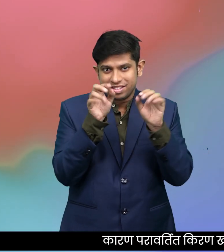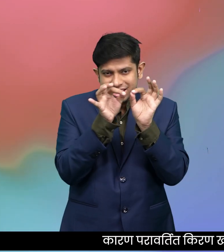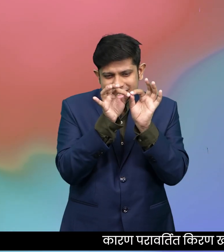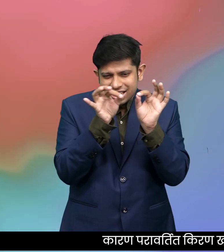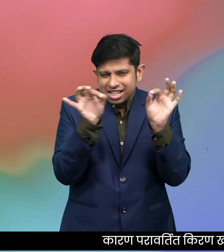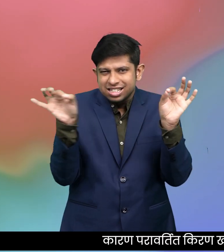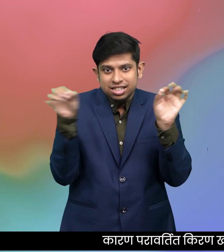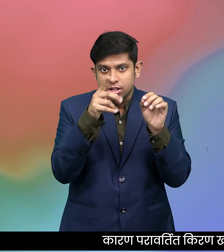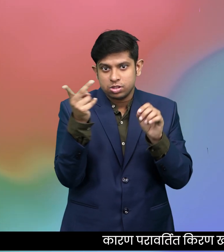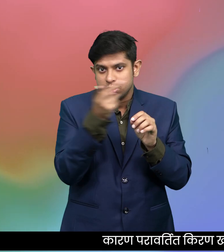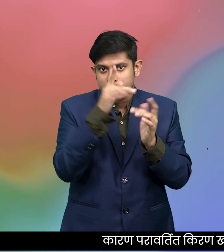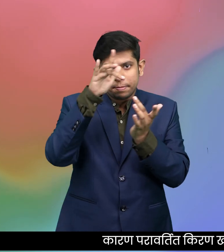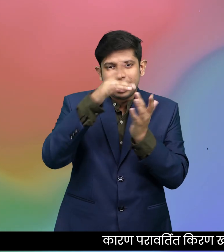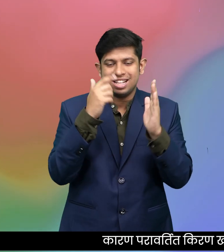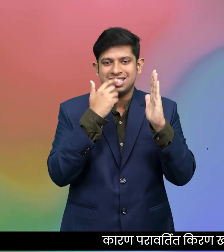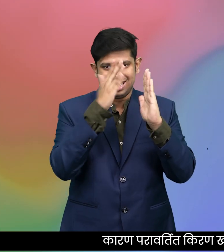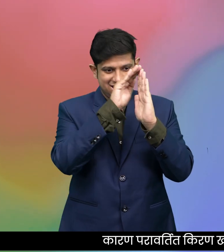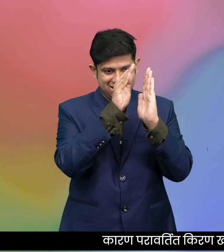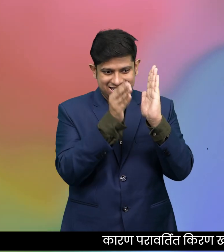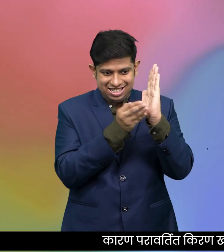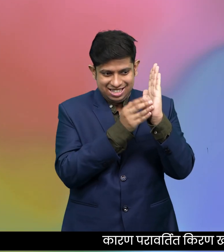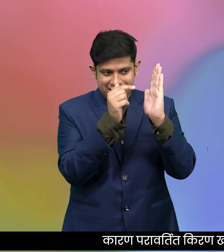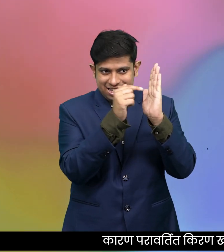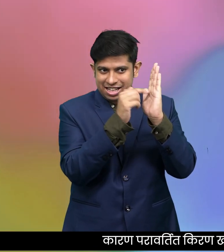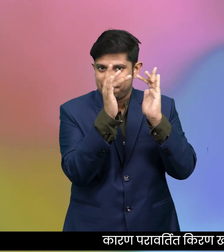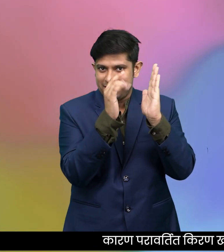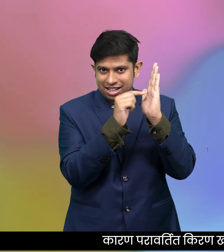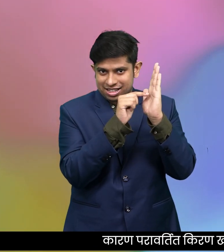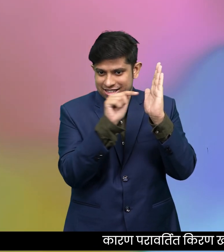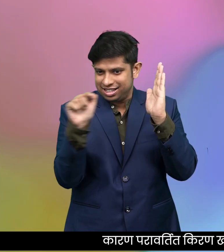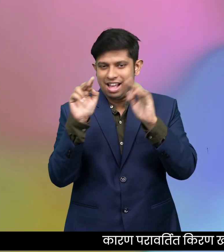कारण परावर्तित किरण खऱ्या अर्थाने त्या बिंदूत एकत्र येत नाहीत.